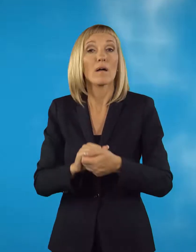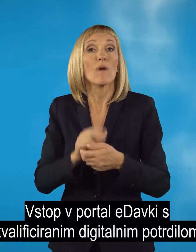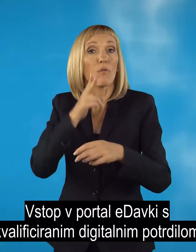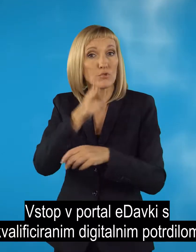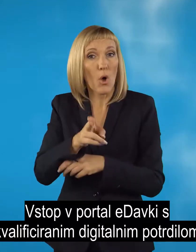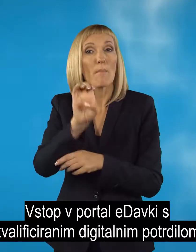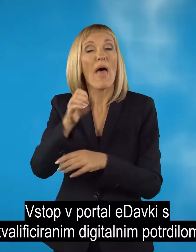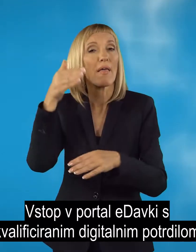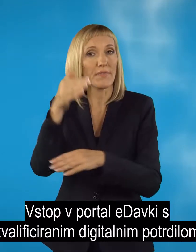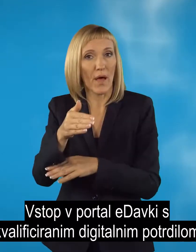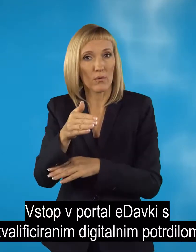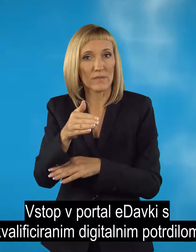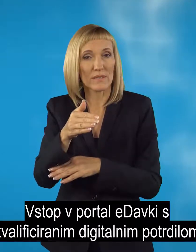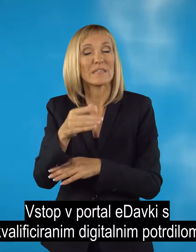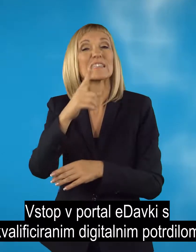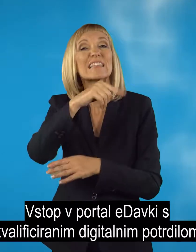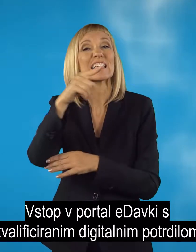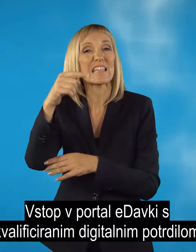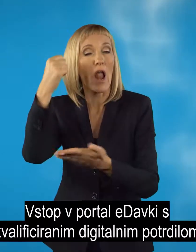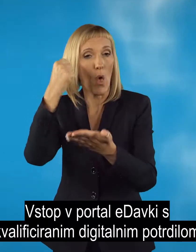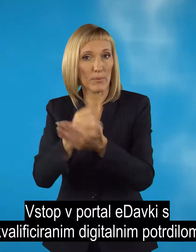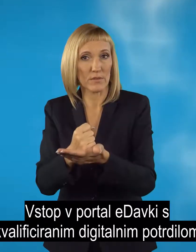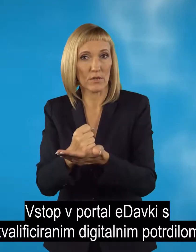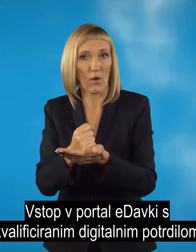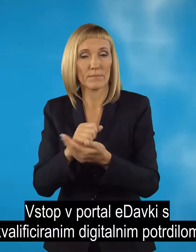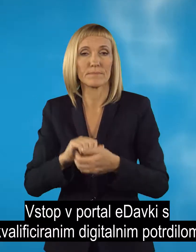Vstop v portal E-davki s kvalificiranim digitalnim potrdilom.